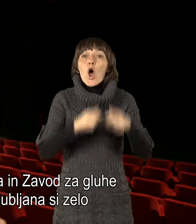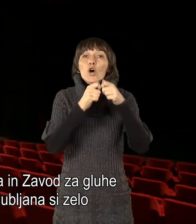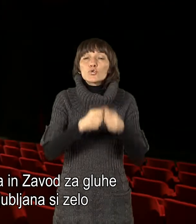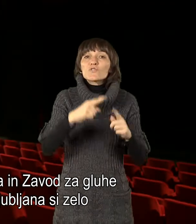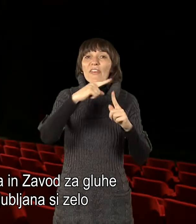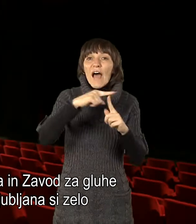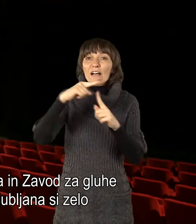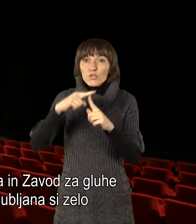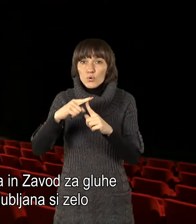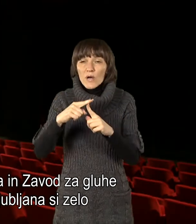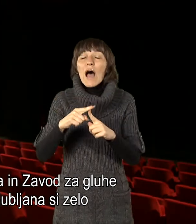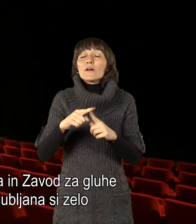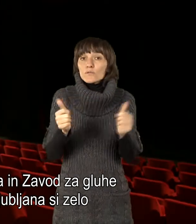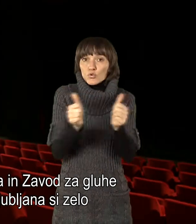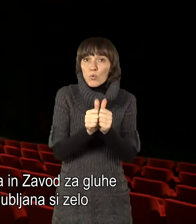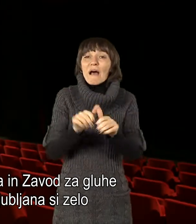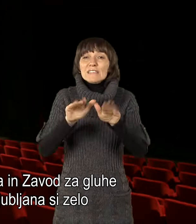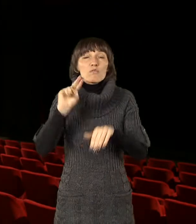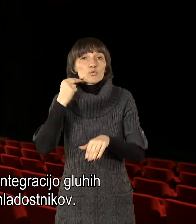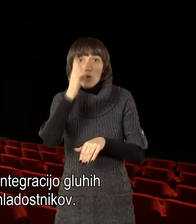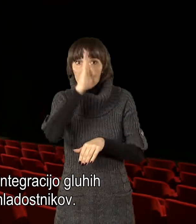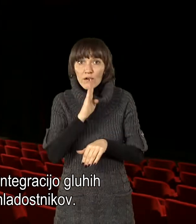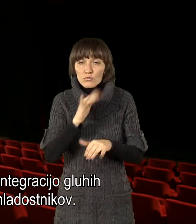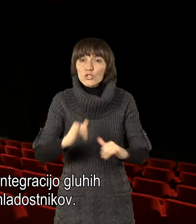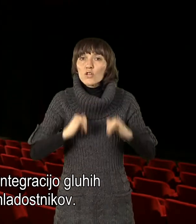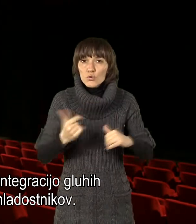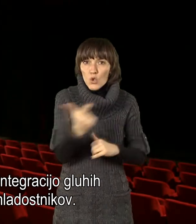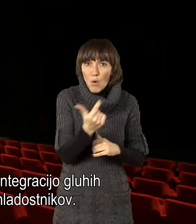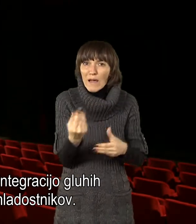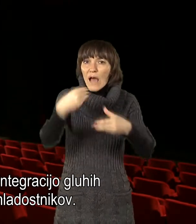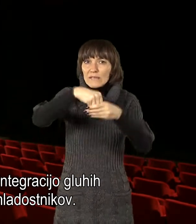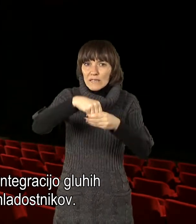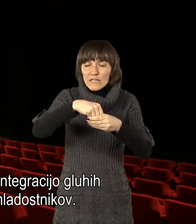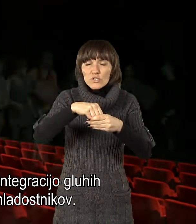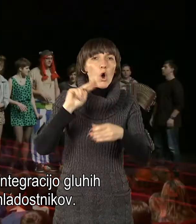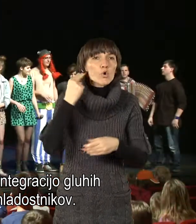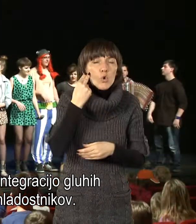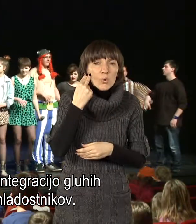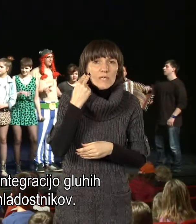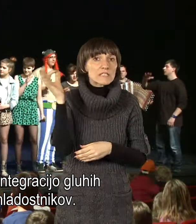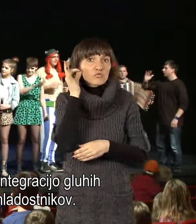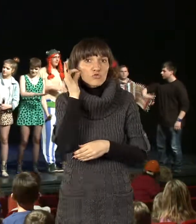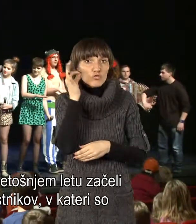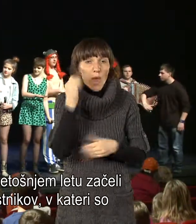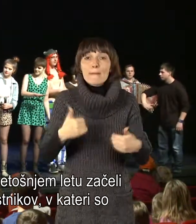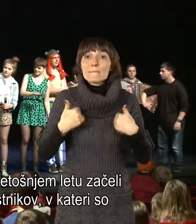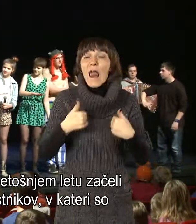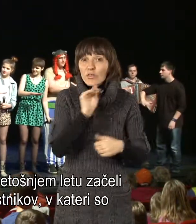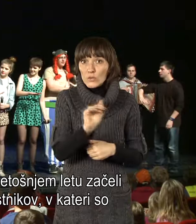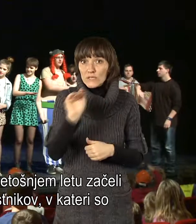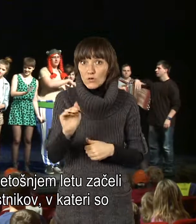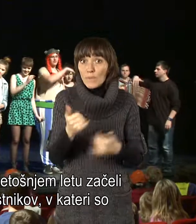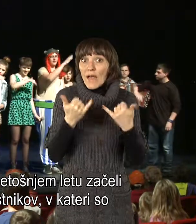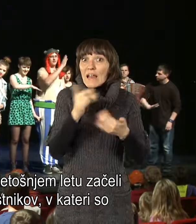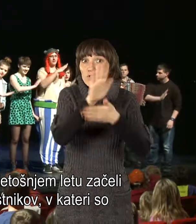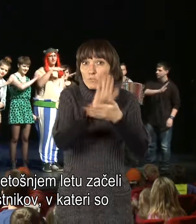Taka Tuka in Zavod za gluhe in naglušne Ljubljana si zelo prizadevata za integracijo gluhih in slišečih mladostnikov. V ta namen smo v